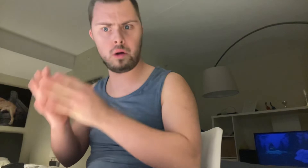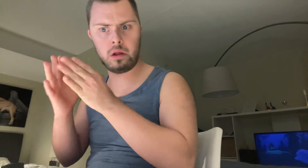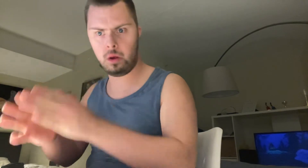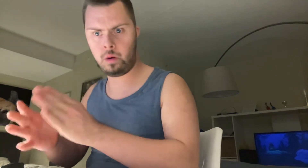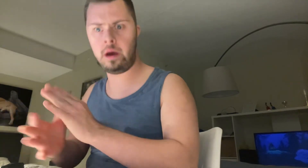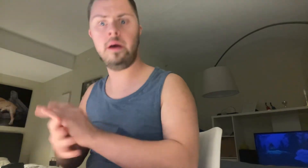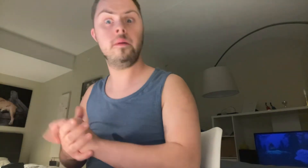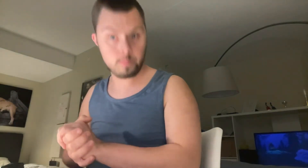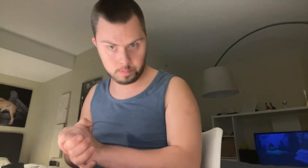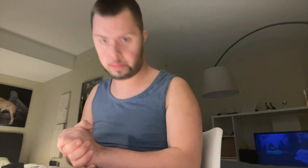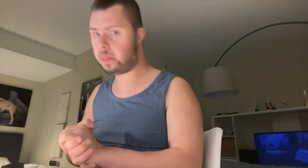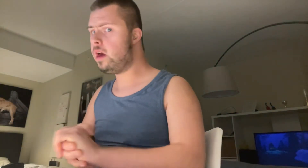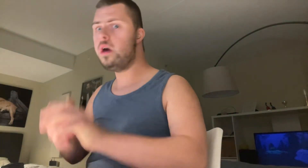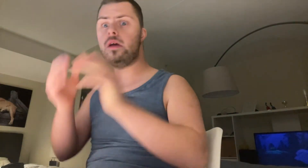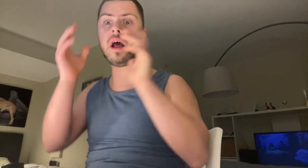nu.